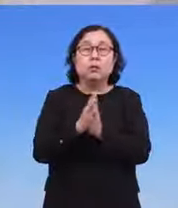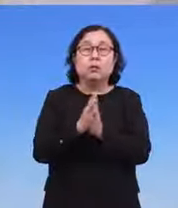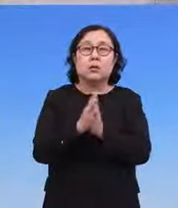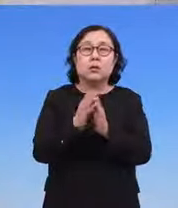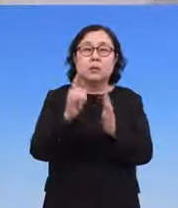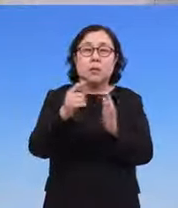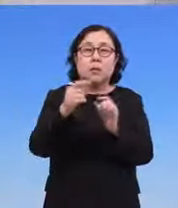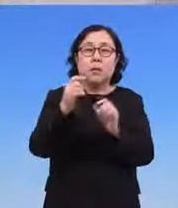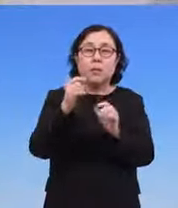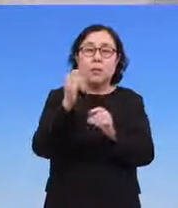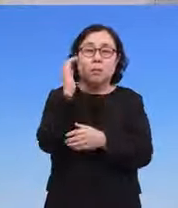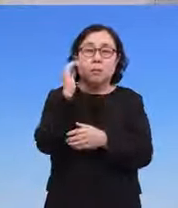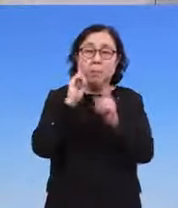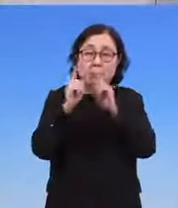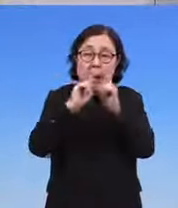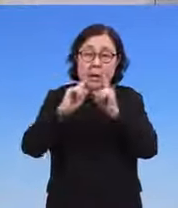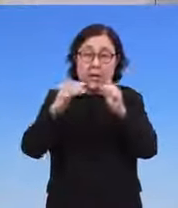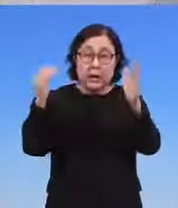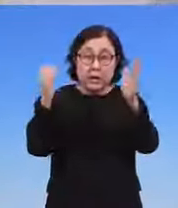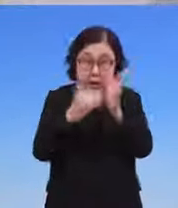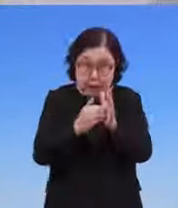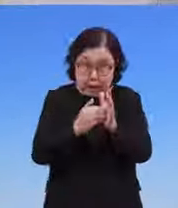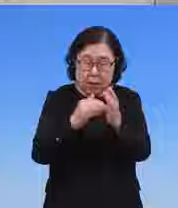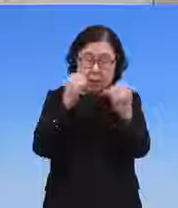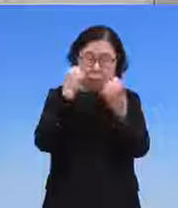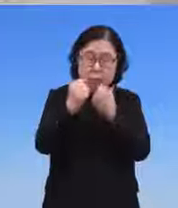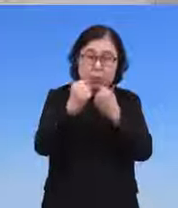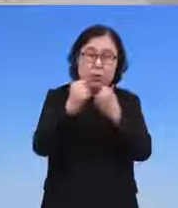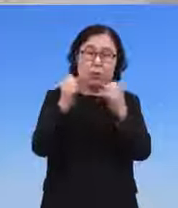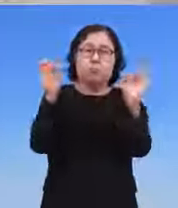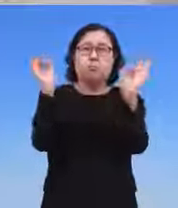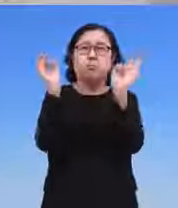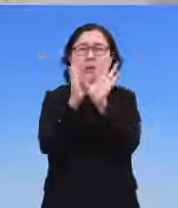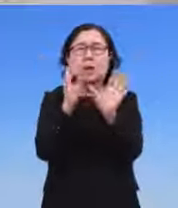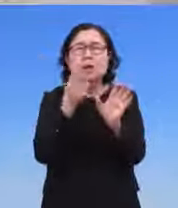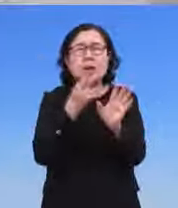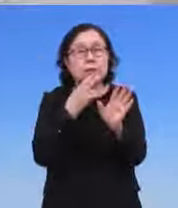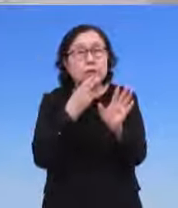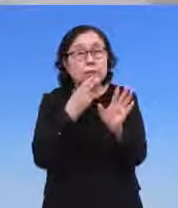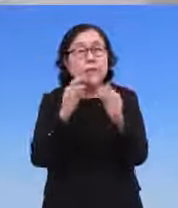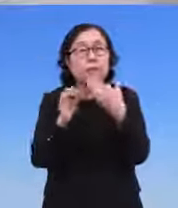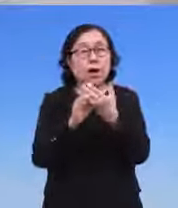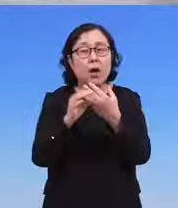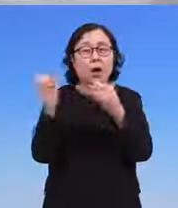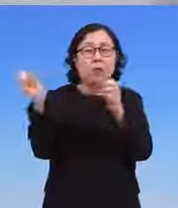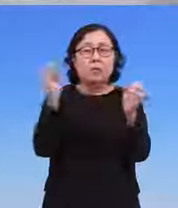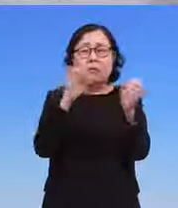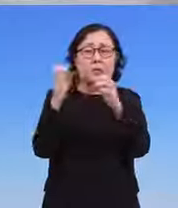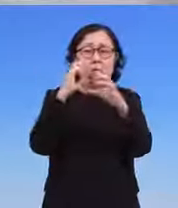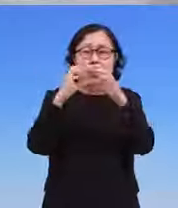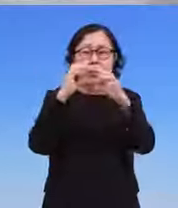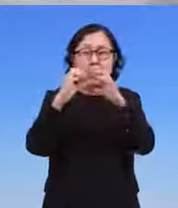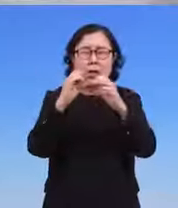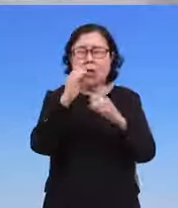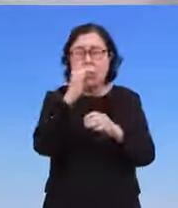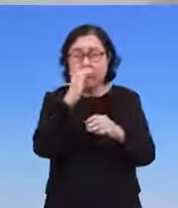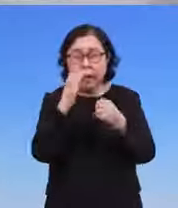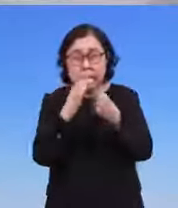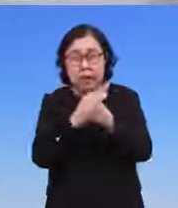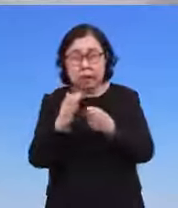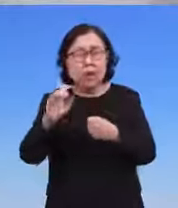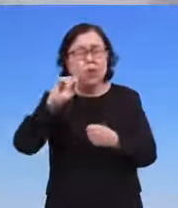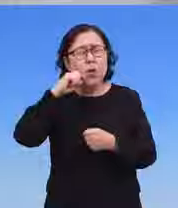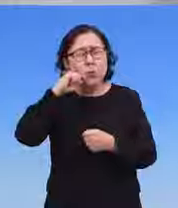고생을 했습니까? 앞에 메시지가 끝났는데도 안 사라지는 것들 때문에 여기서 전달이 안 되니까 그거 잡느라고